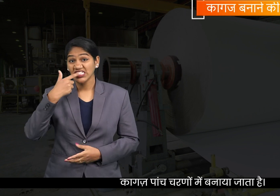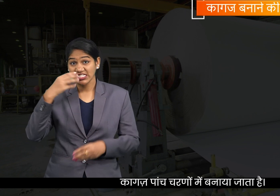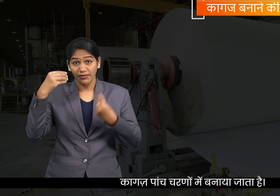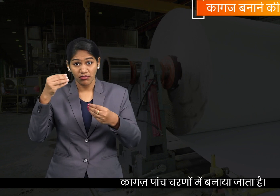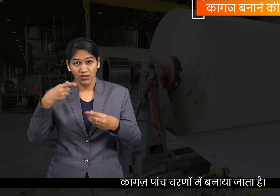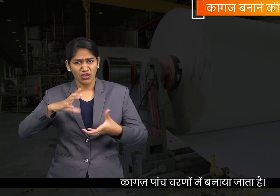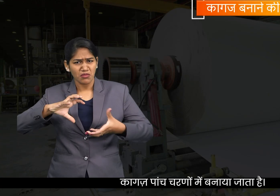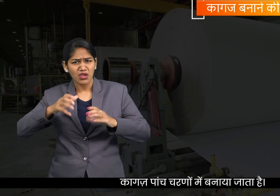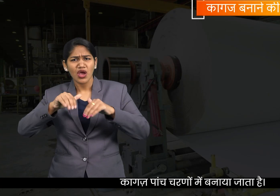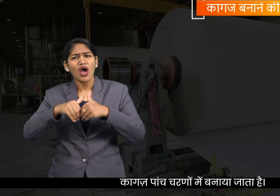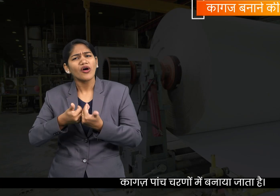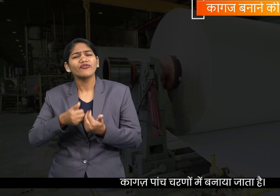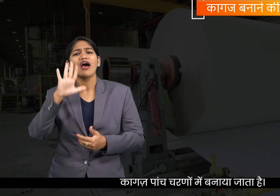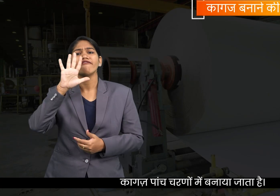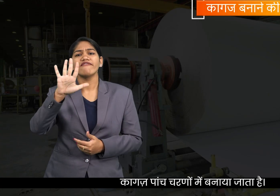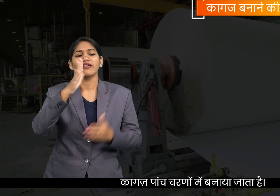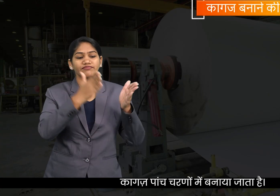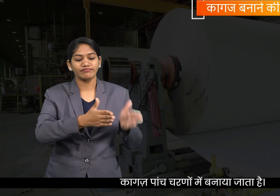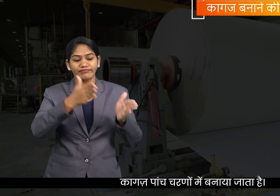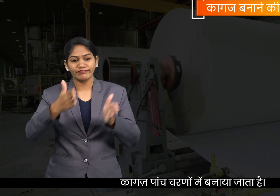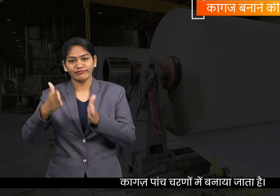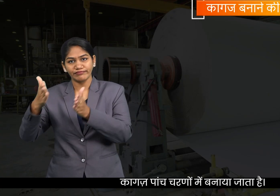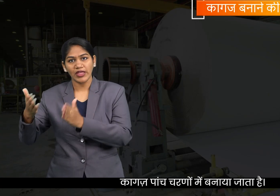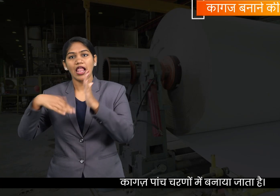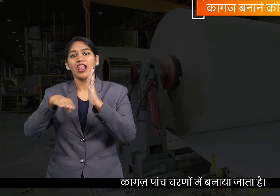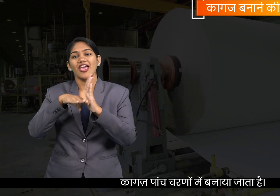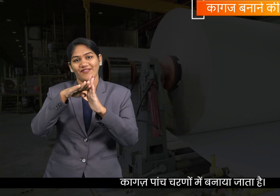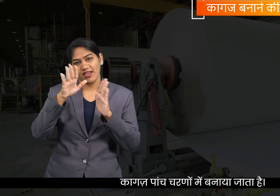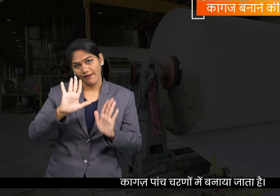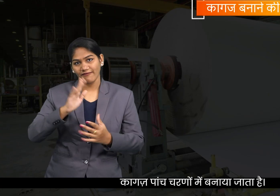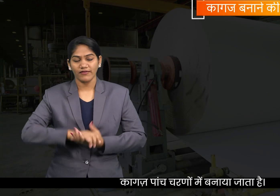कागज़ 5 चरणों में बनाया जाता है।